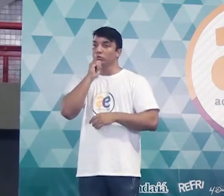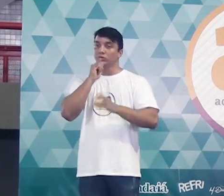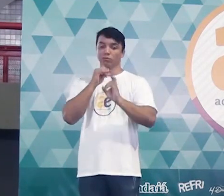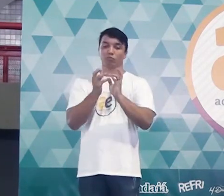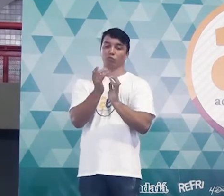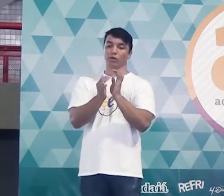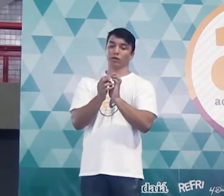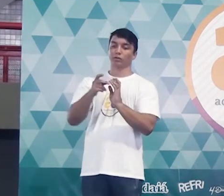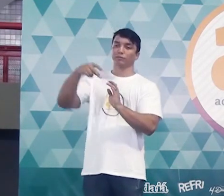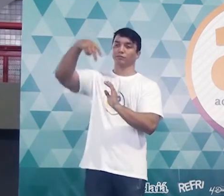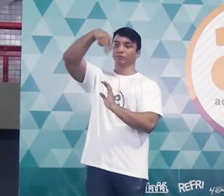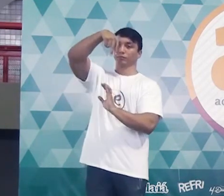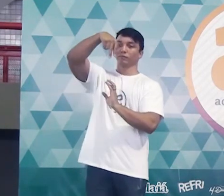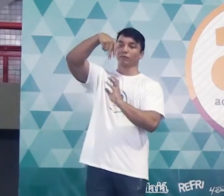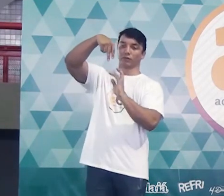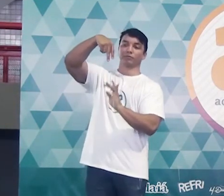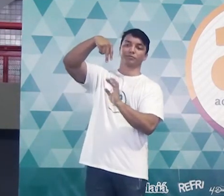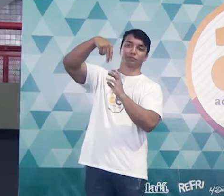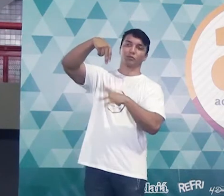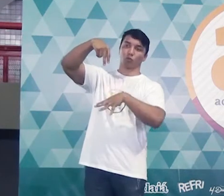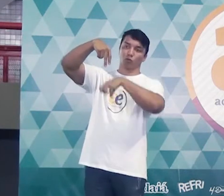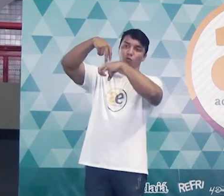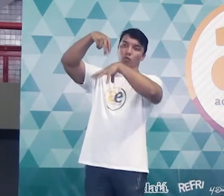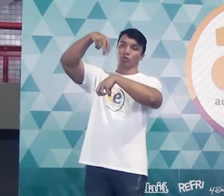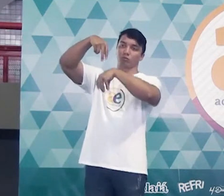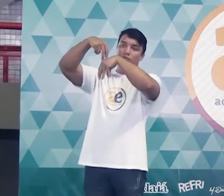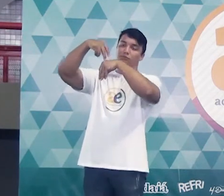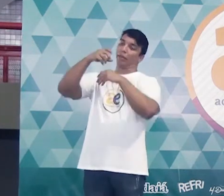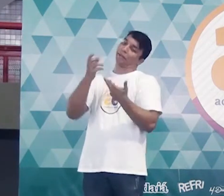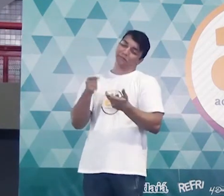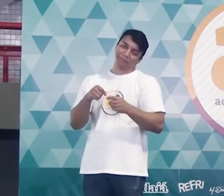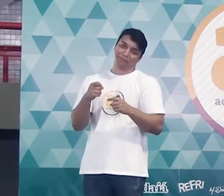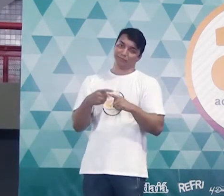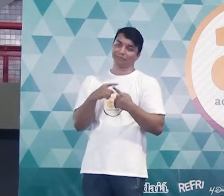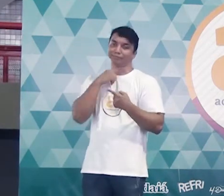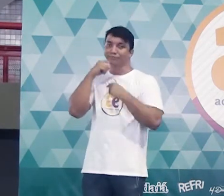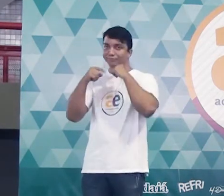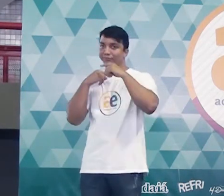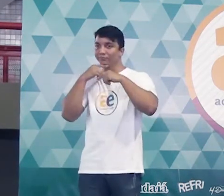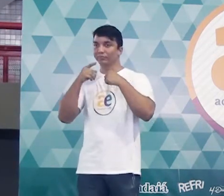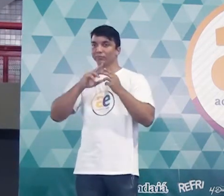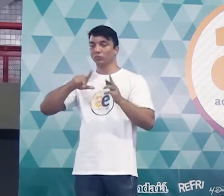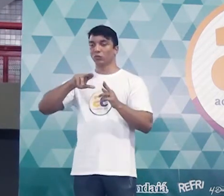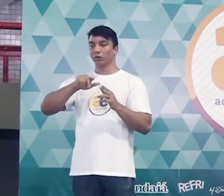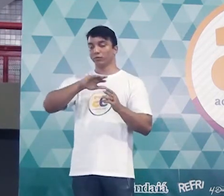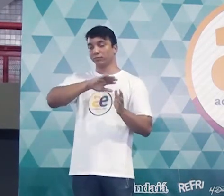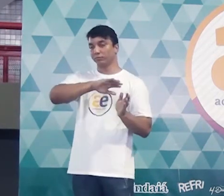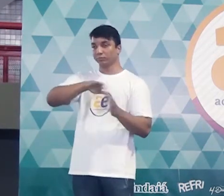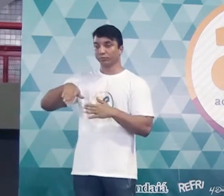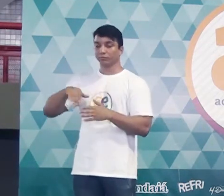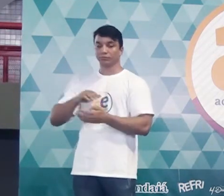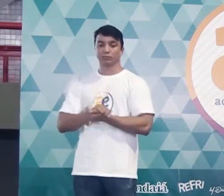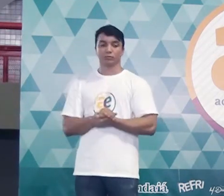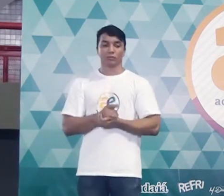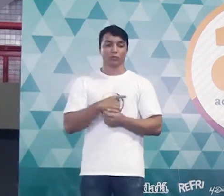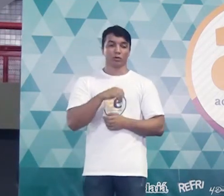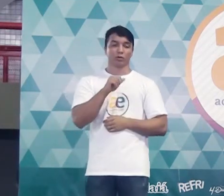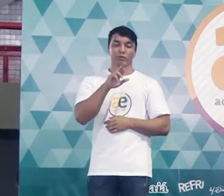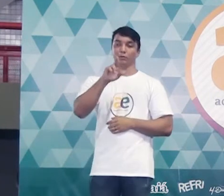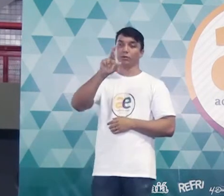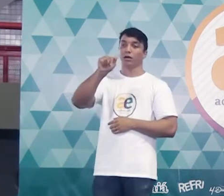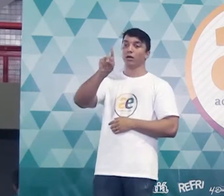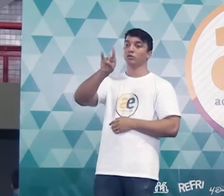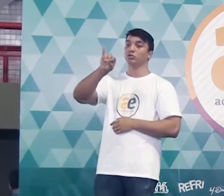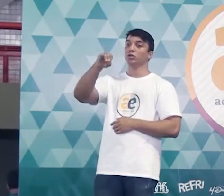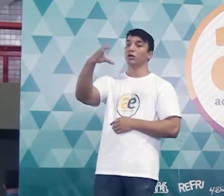fogueira. Porque aí o ar aquecido sobe em você. Você recebe por radiação. Por